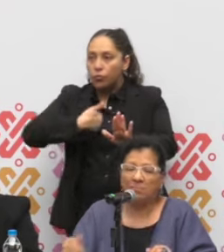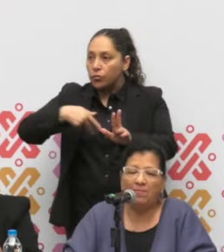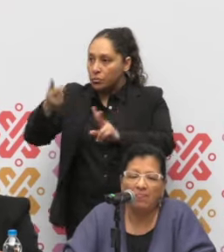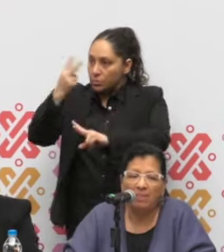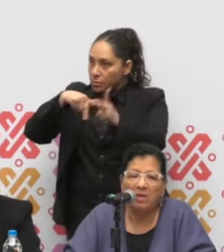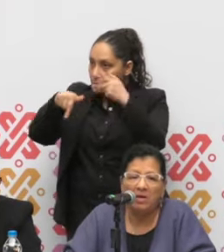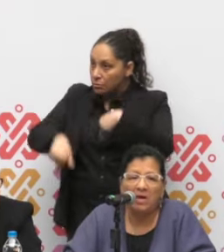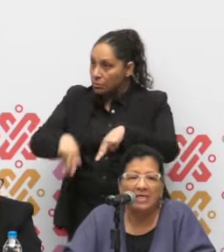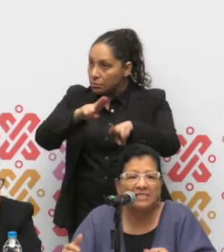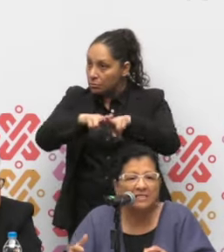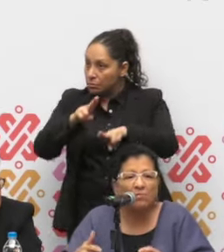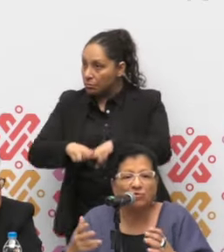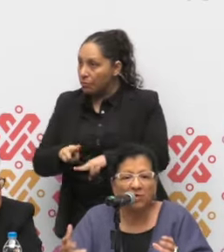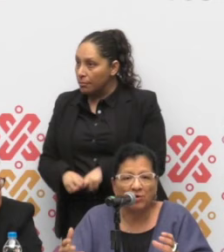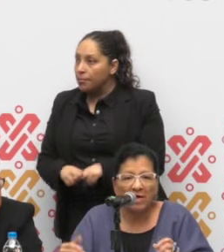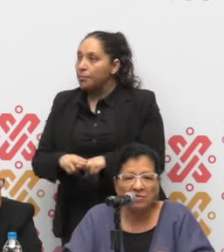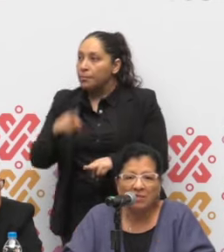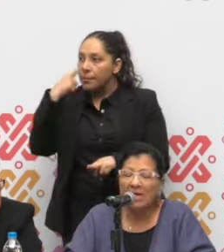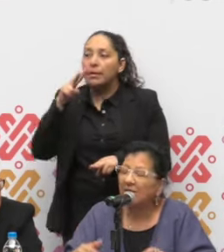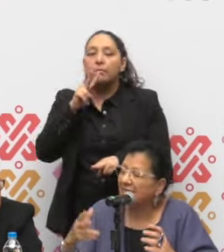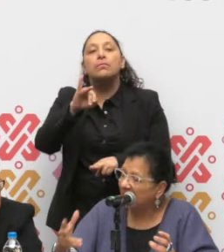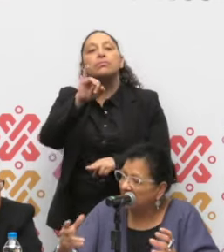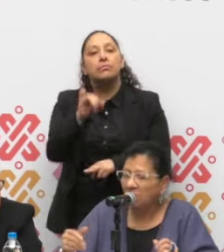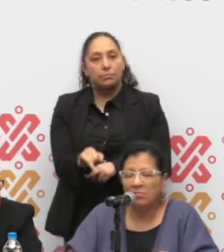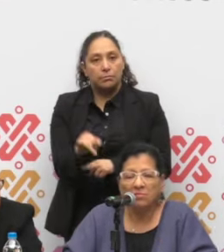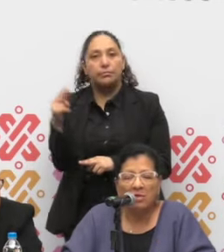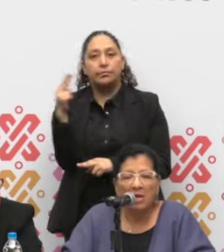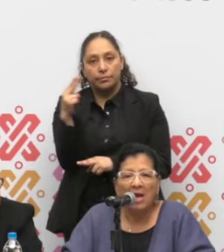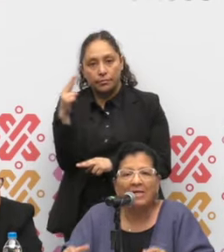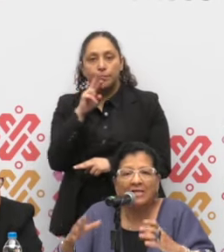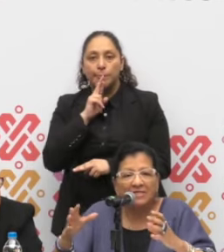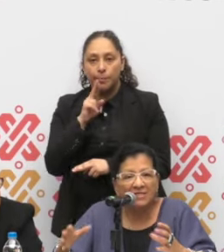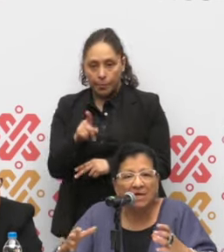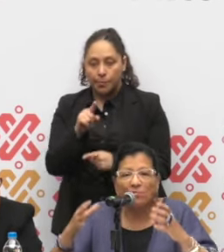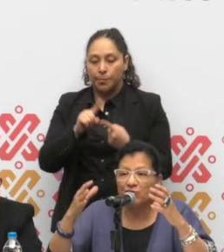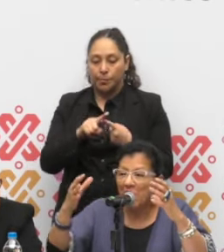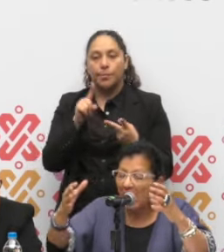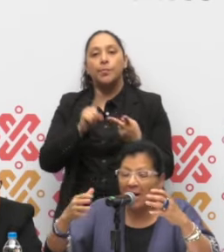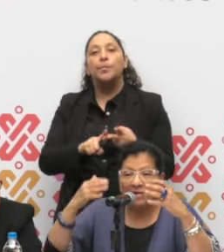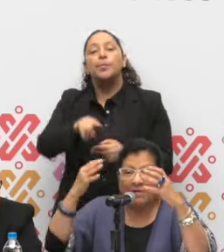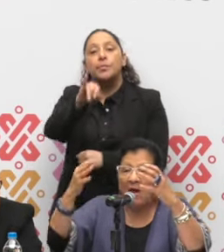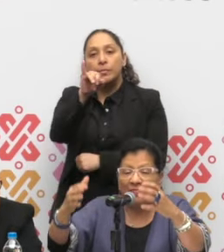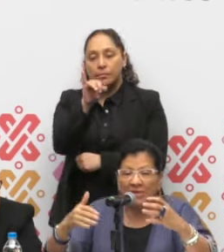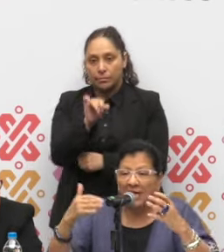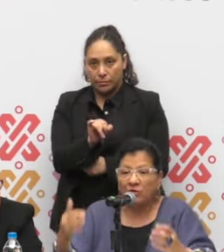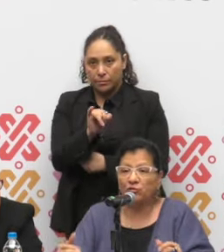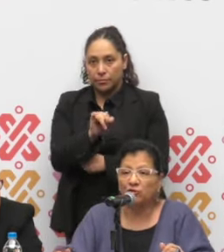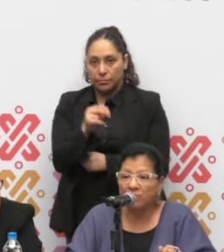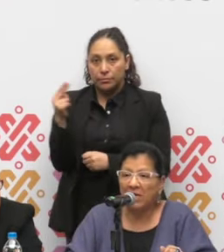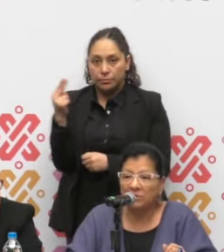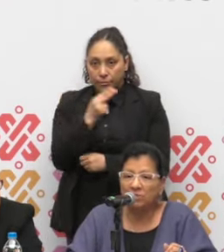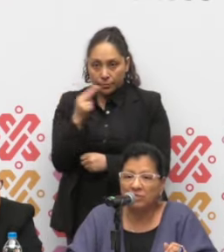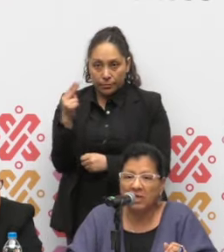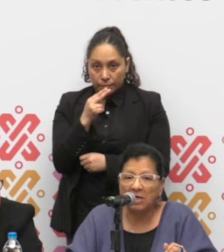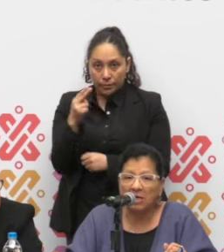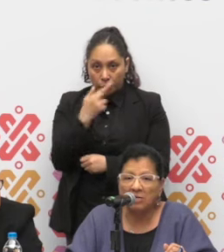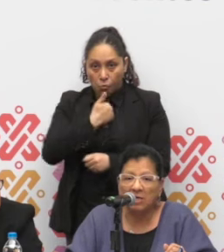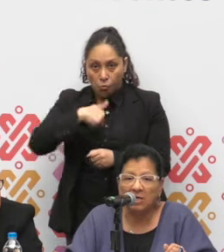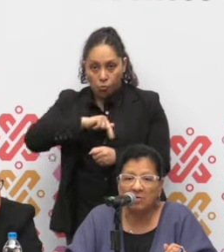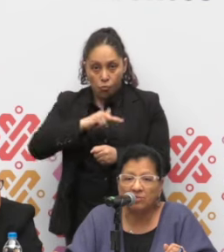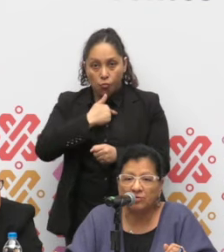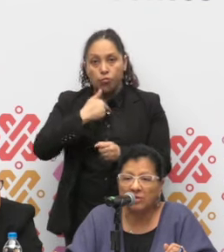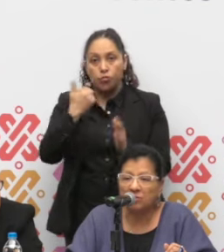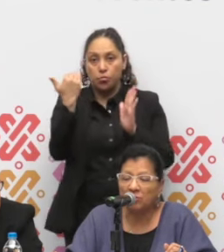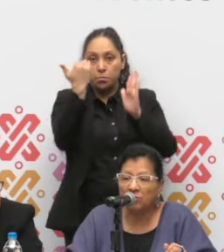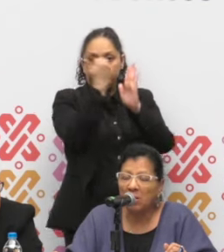sí, necesitamos mejorar, sí, necesitamos afinar nuestros mecanismos